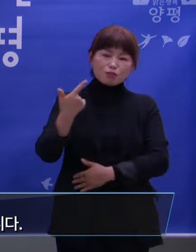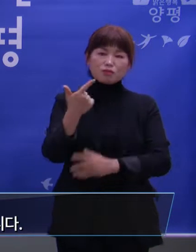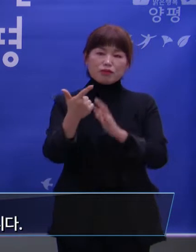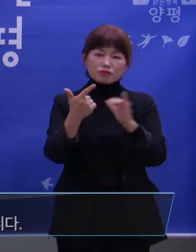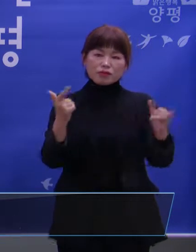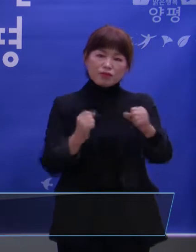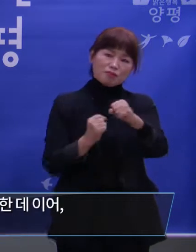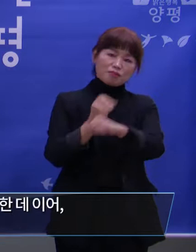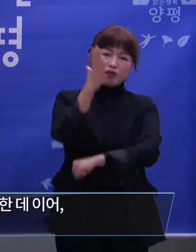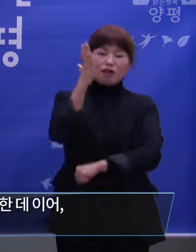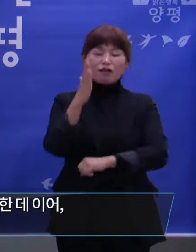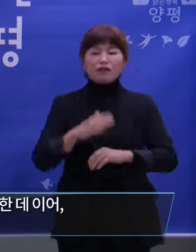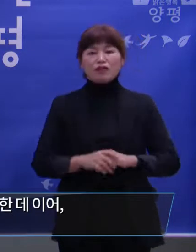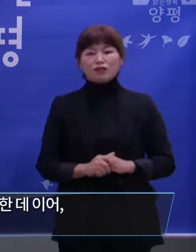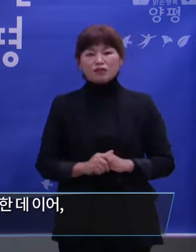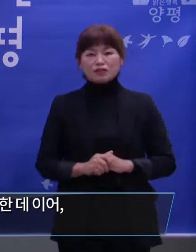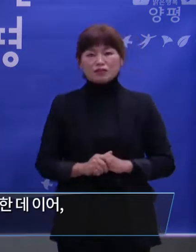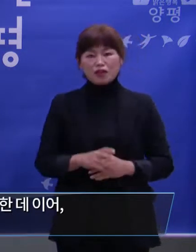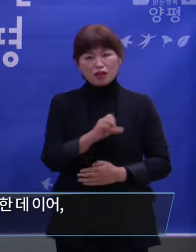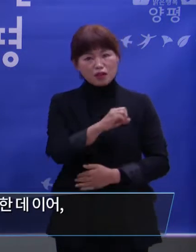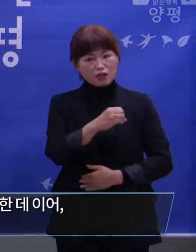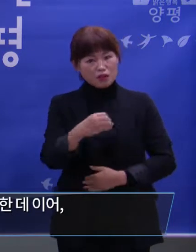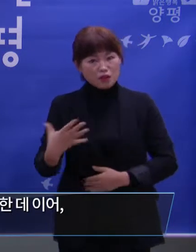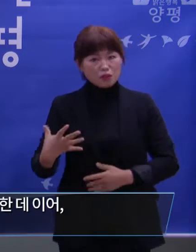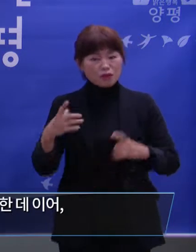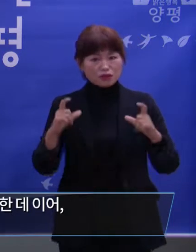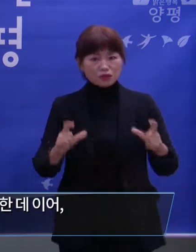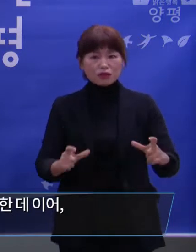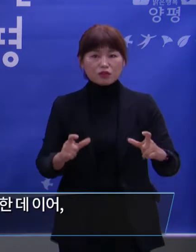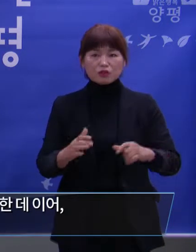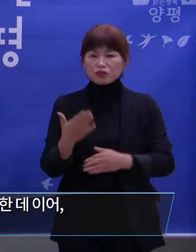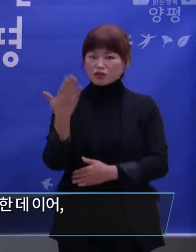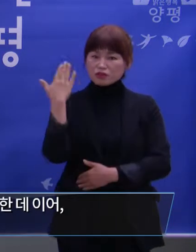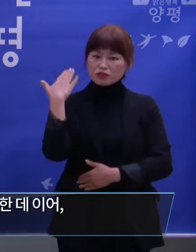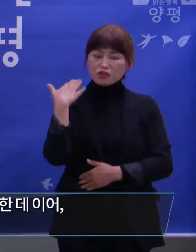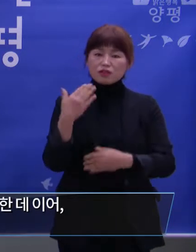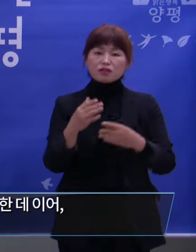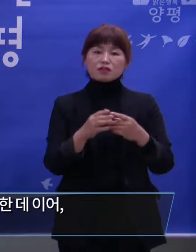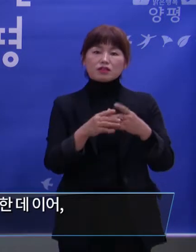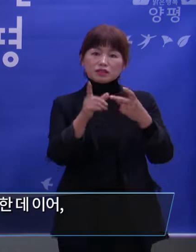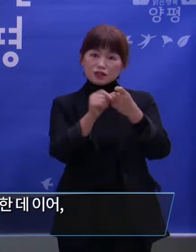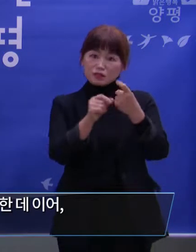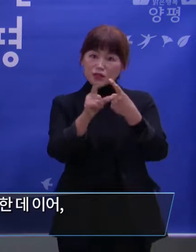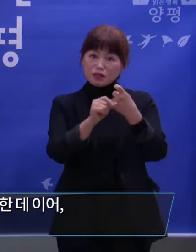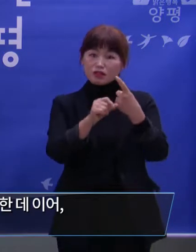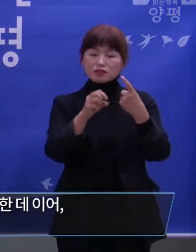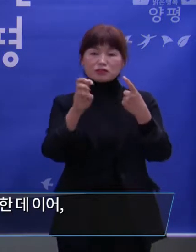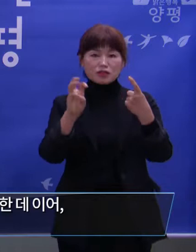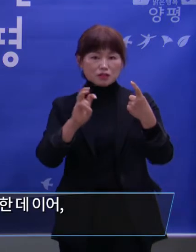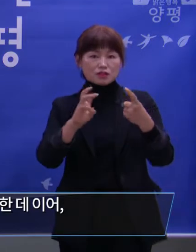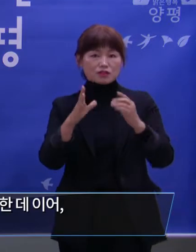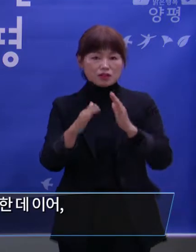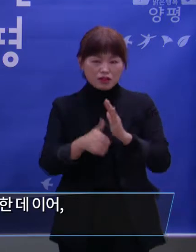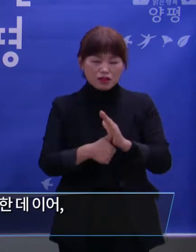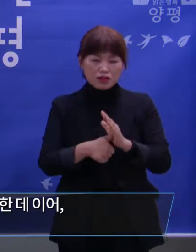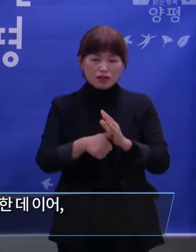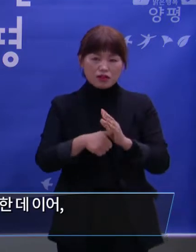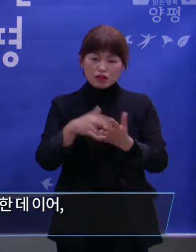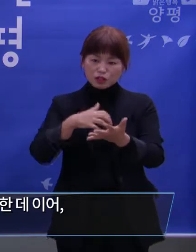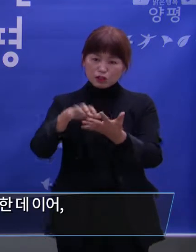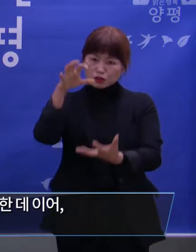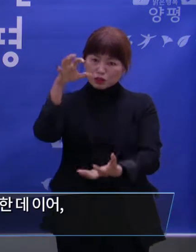넘어섰습니다. 우리 군 역시 지난 11월 30일 누적 112번째